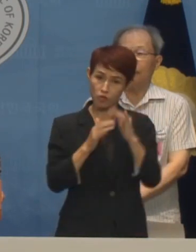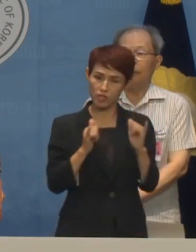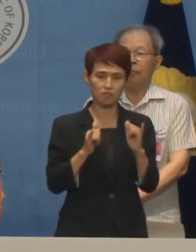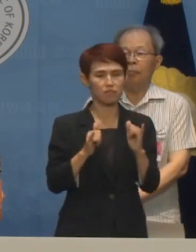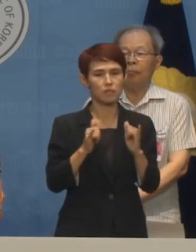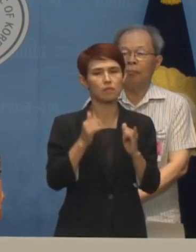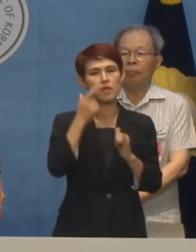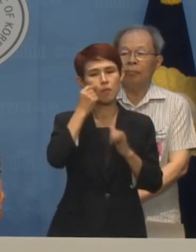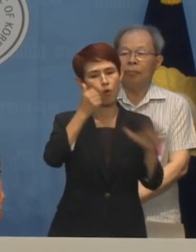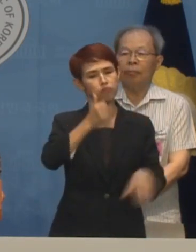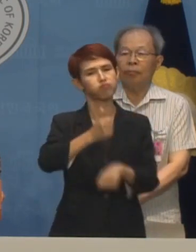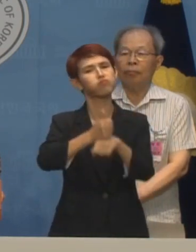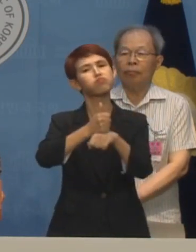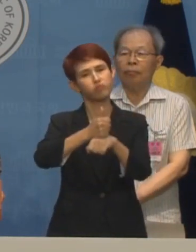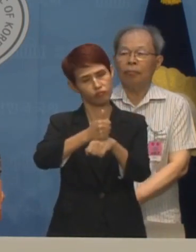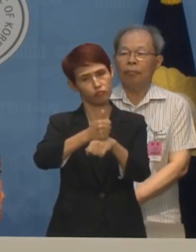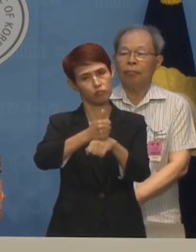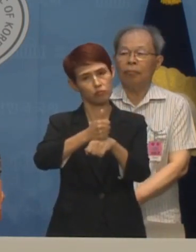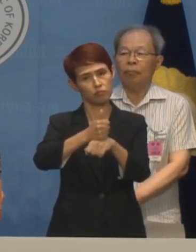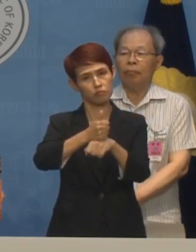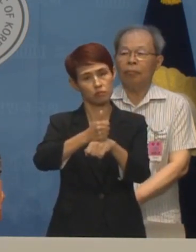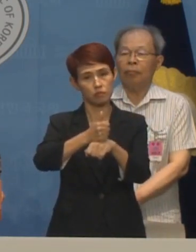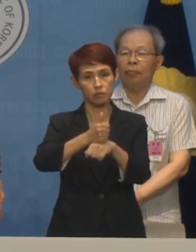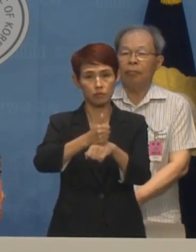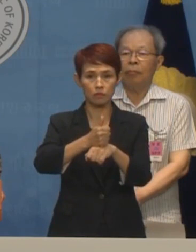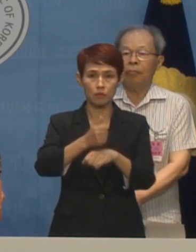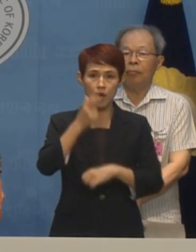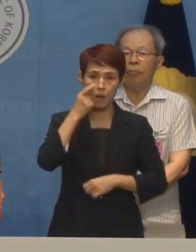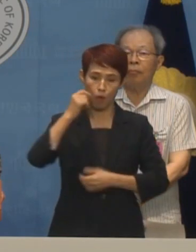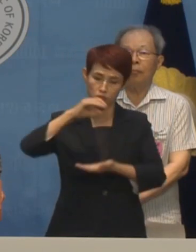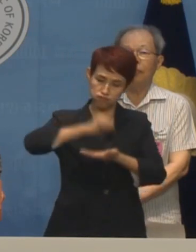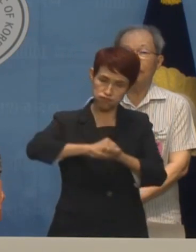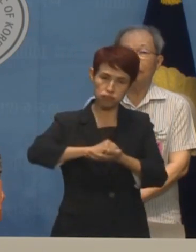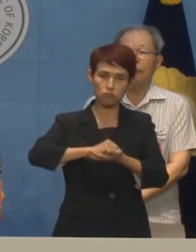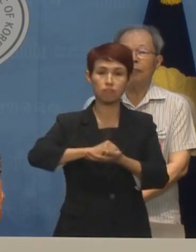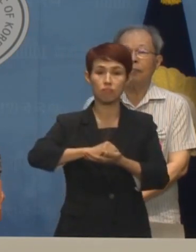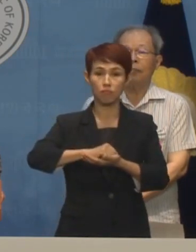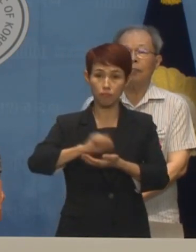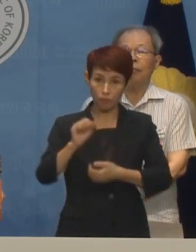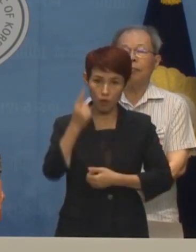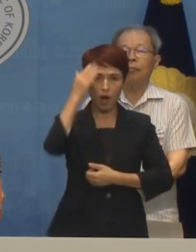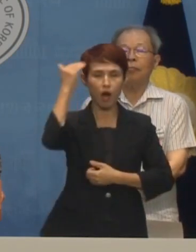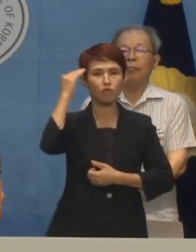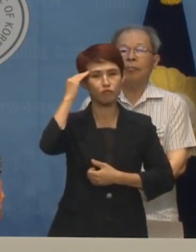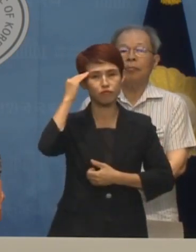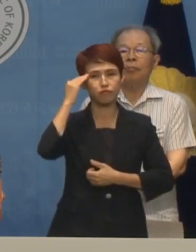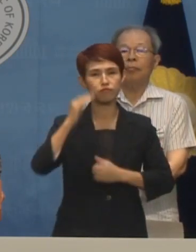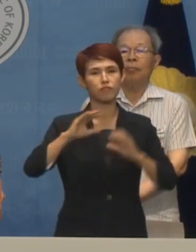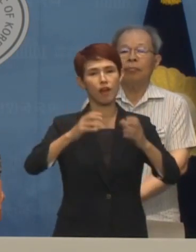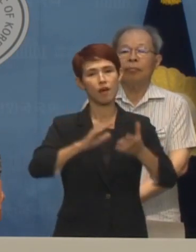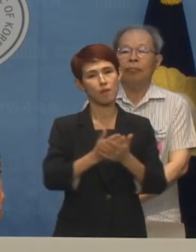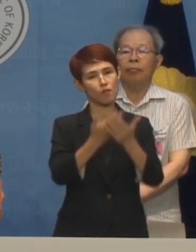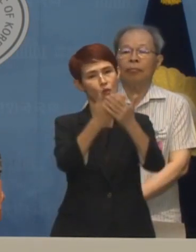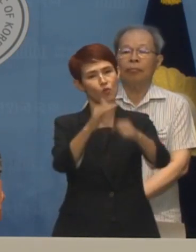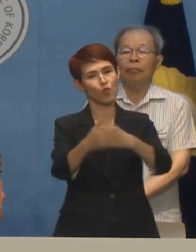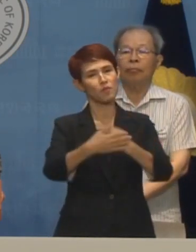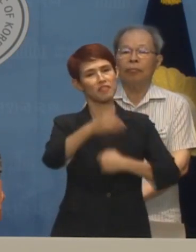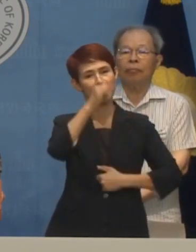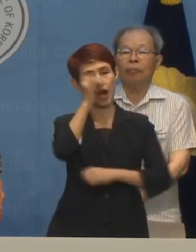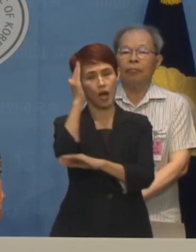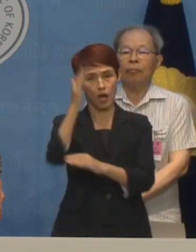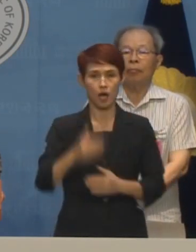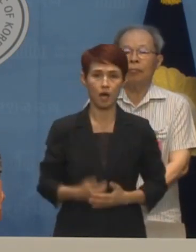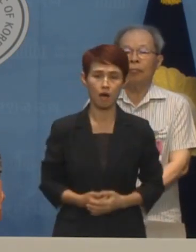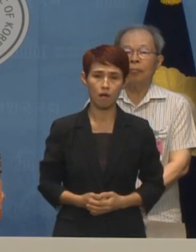일본의 신민이었다. 일제 강점기가 한국 근대화에 도움이 됐다고 주장한 바도 있다.